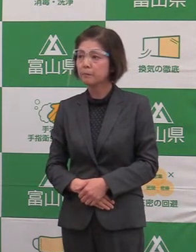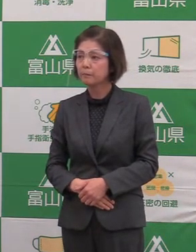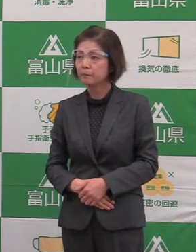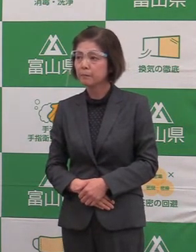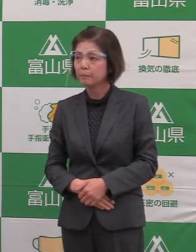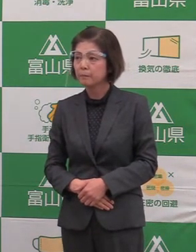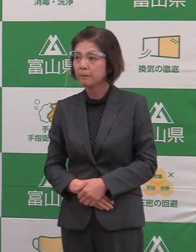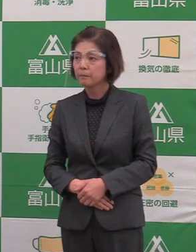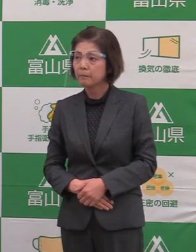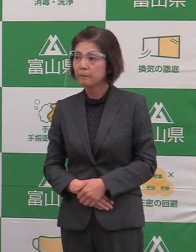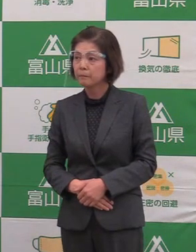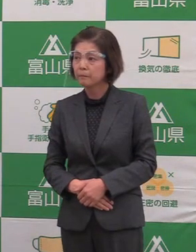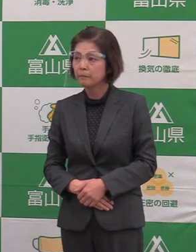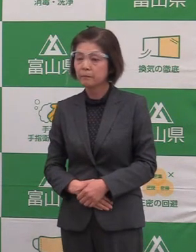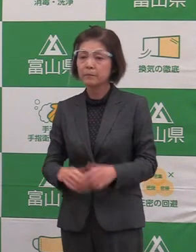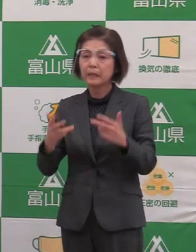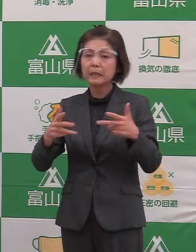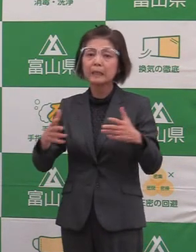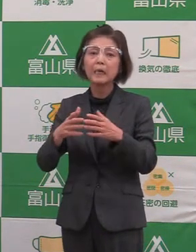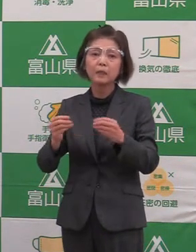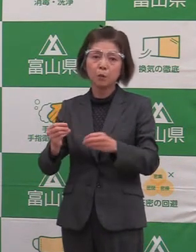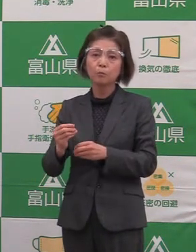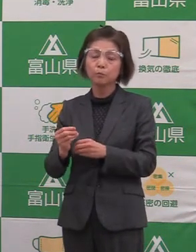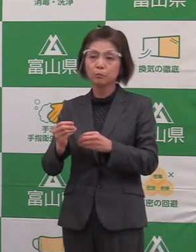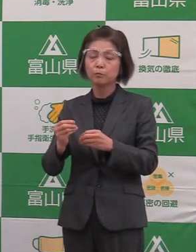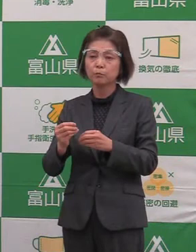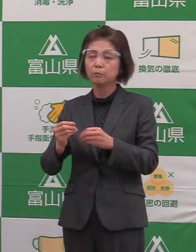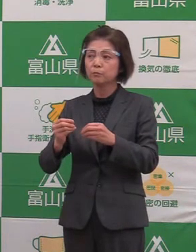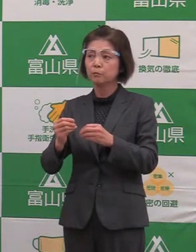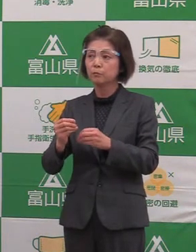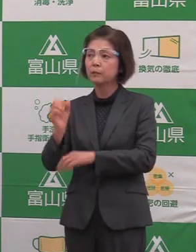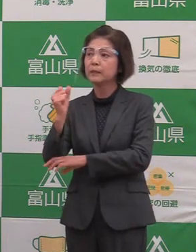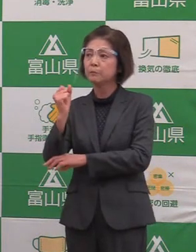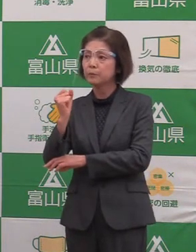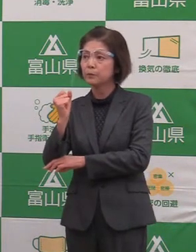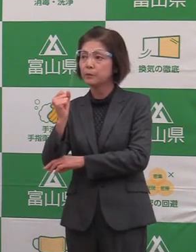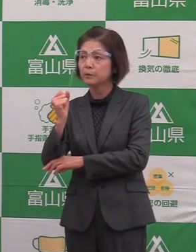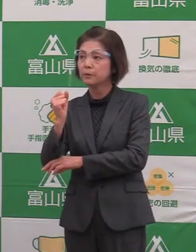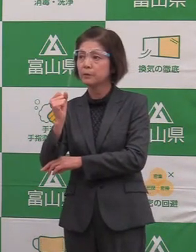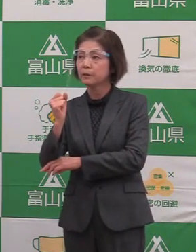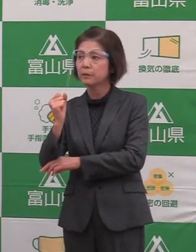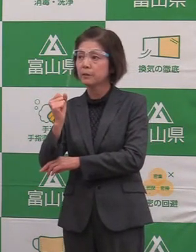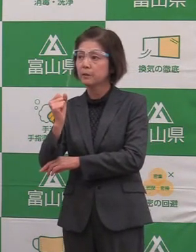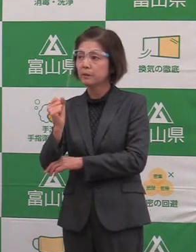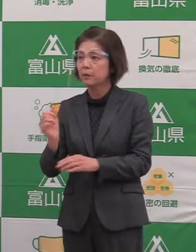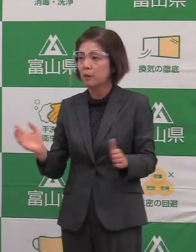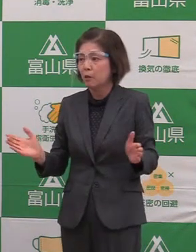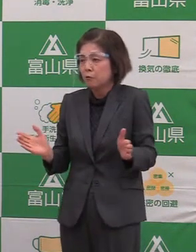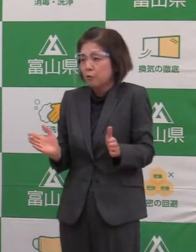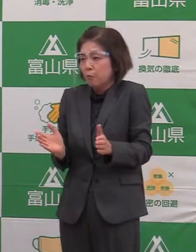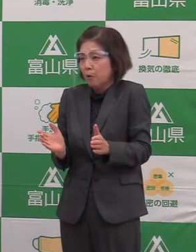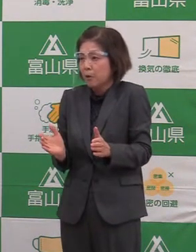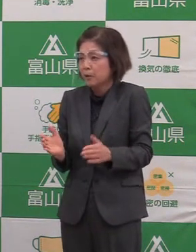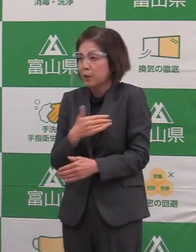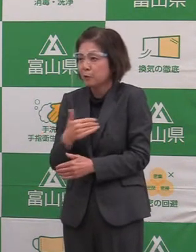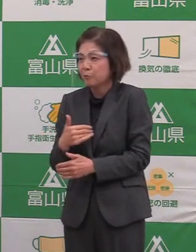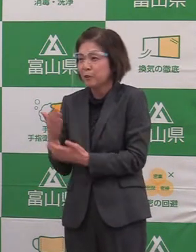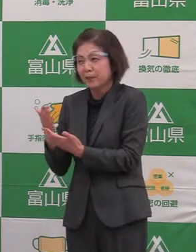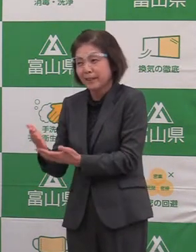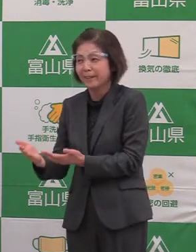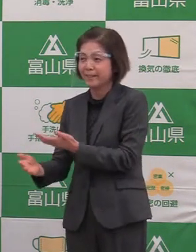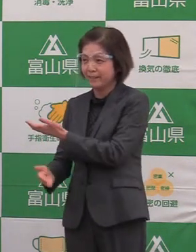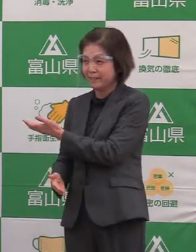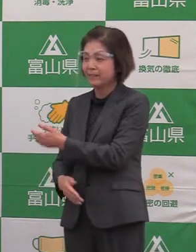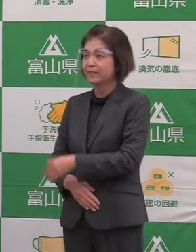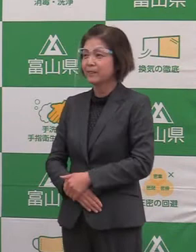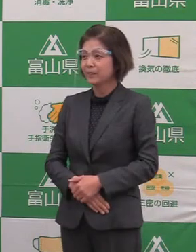すいません、北日本新聞の小林と言います。よろしくお願いします。 なんか窮屈そうですね。マイク前に出す、 なんか置いていい